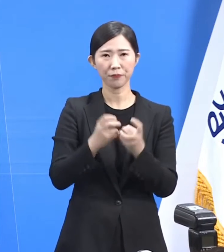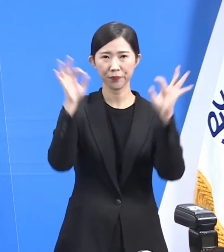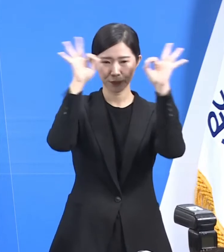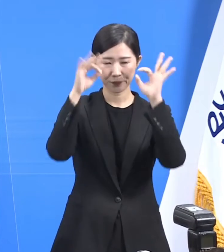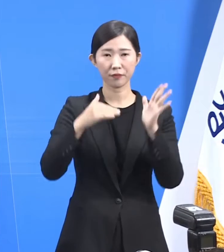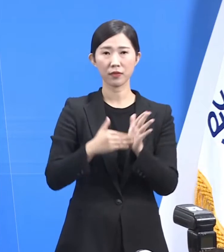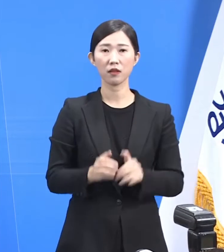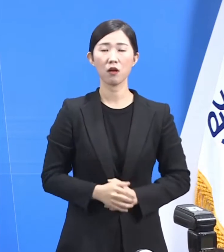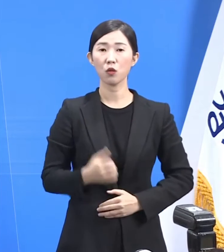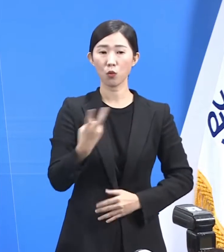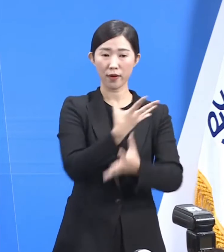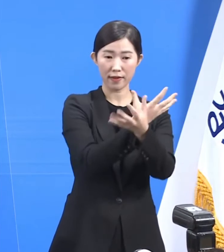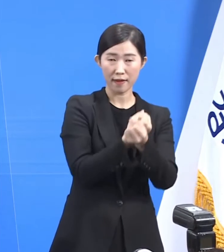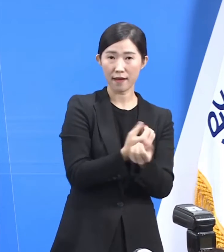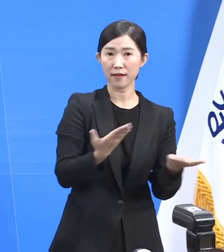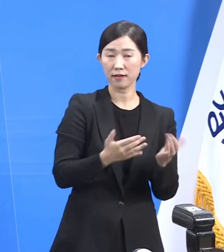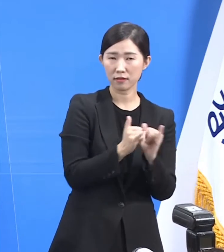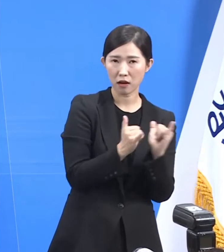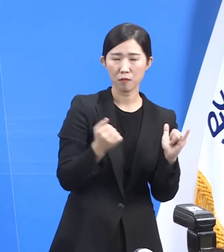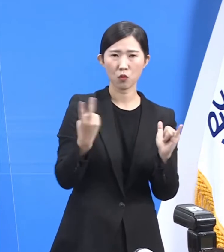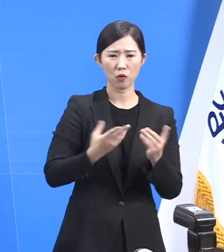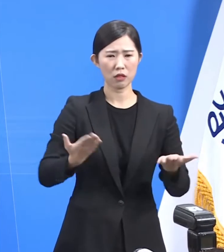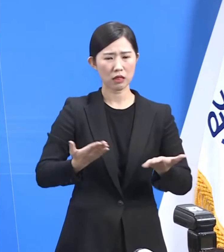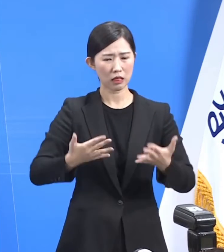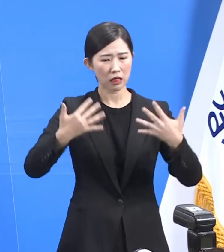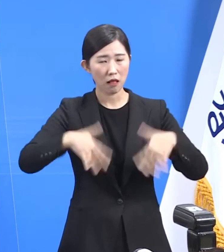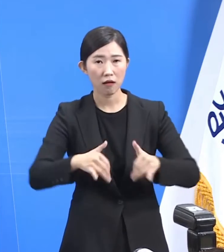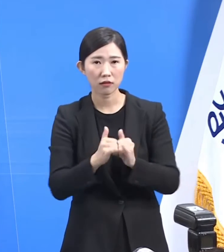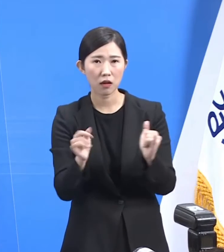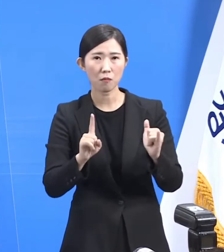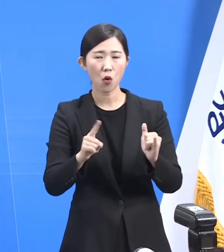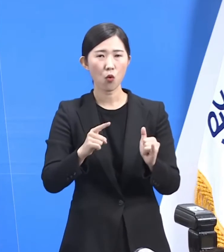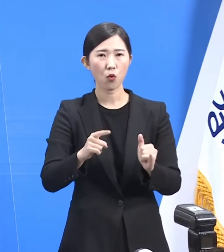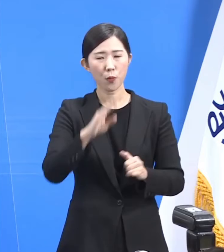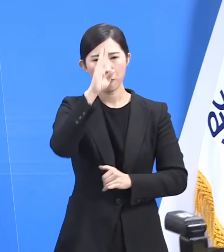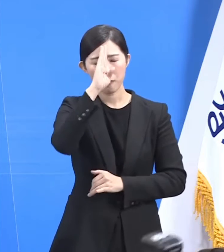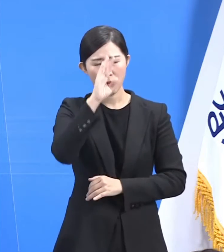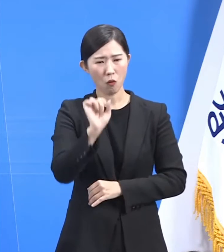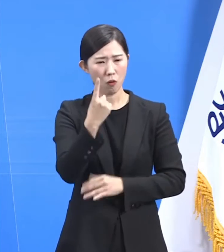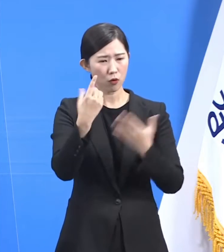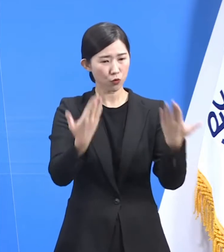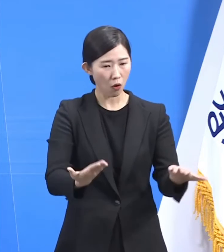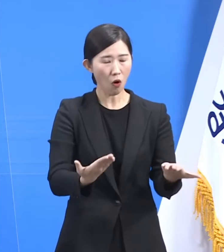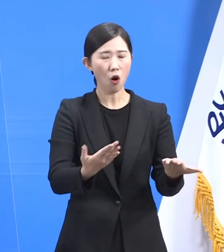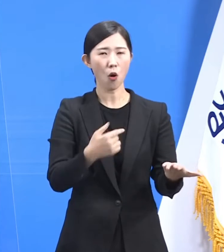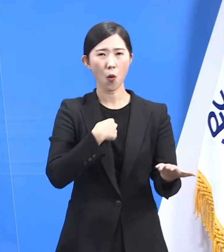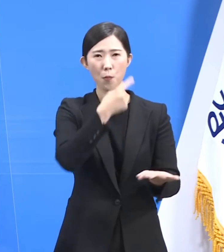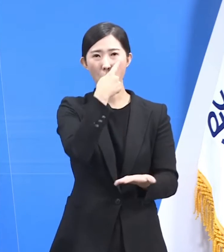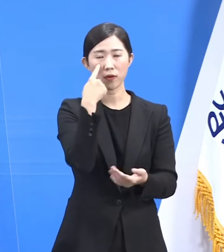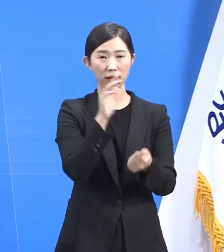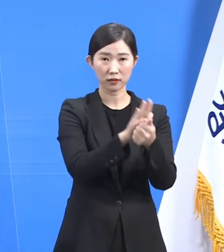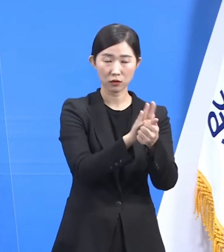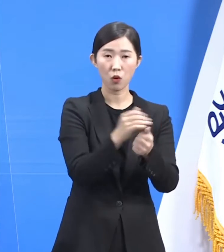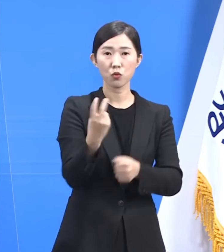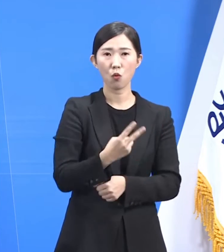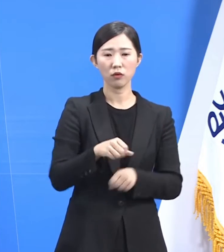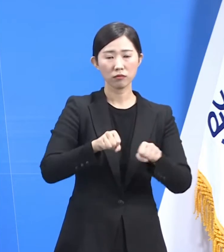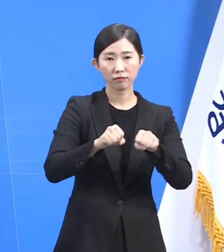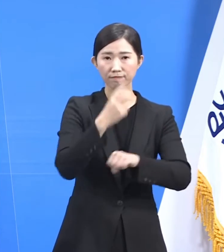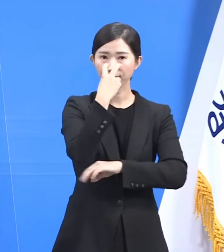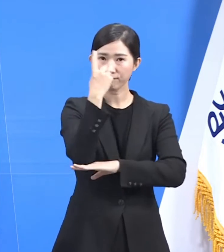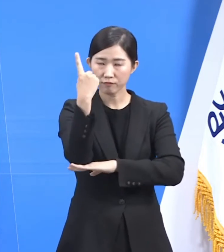공정수당과 취약노동자 병가 손실 보상제를 도입했고 청소, 경비,